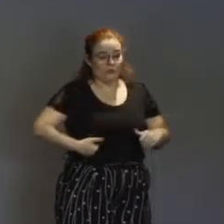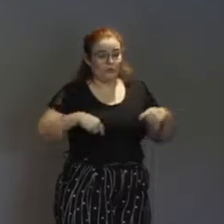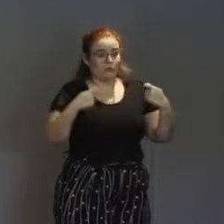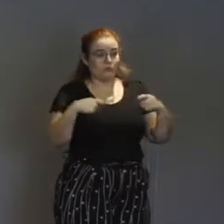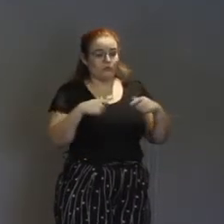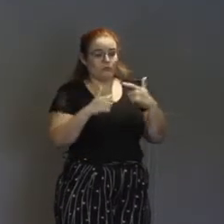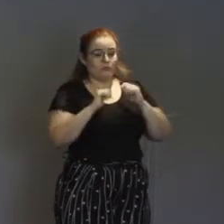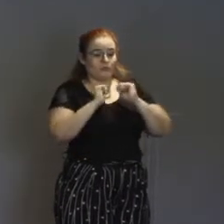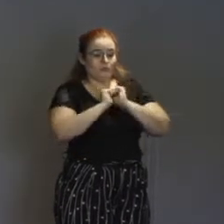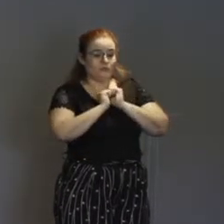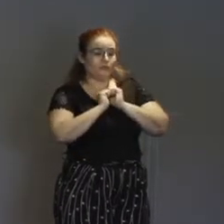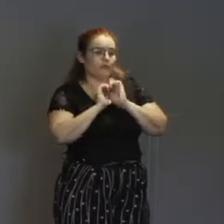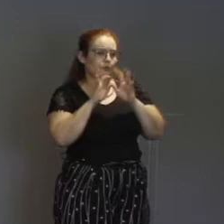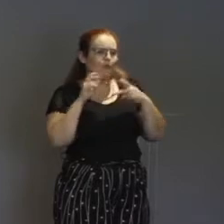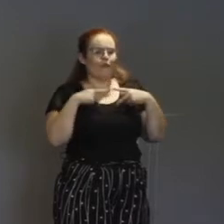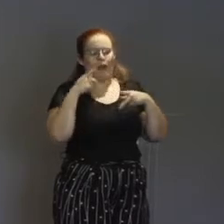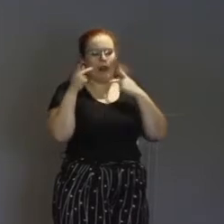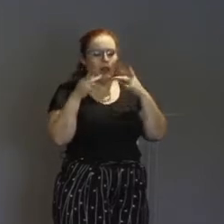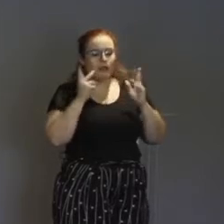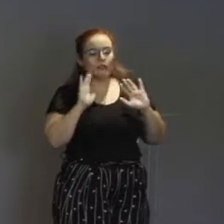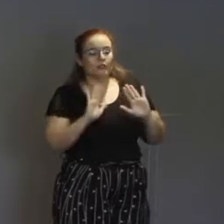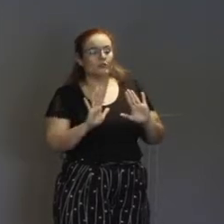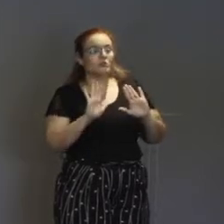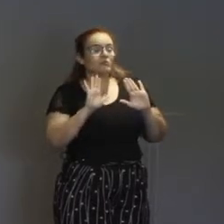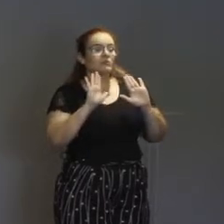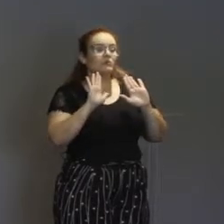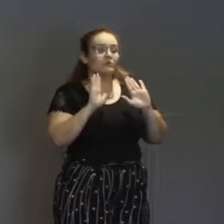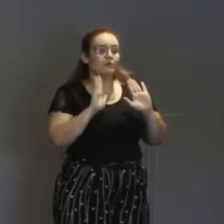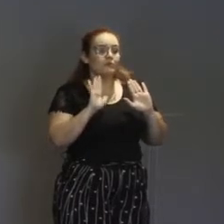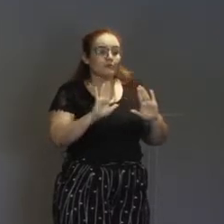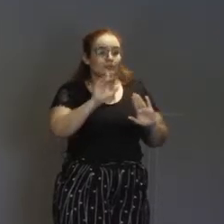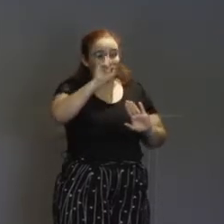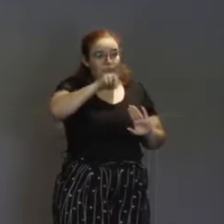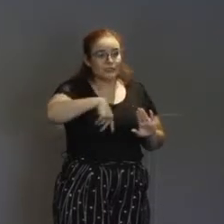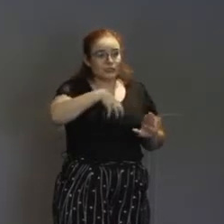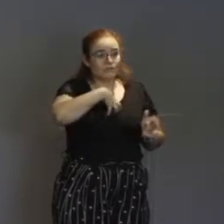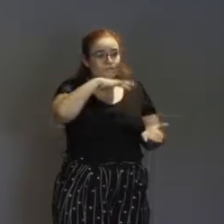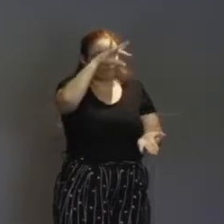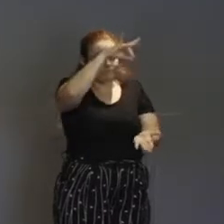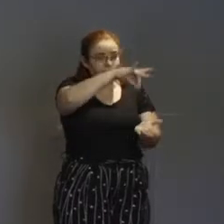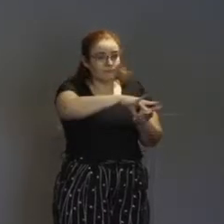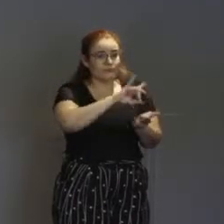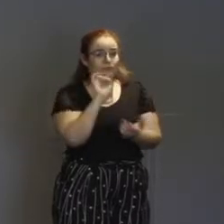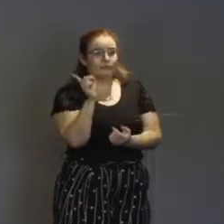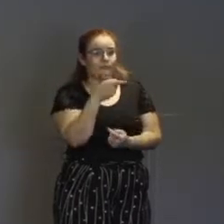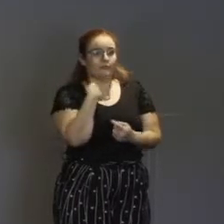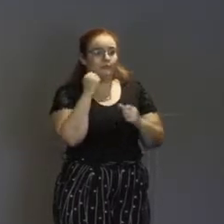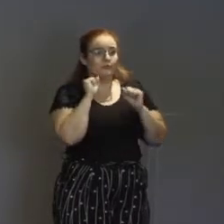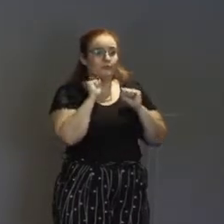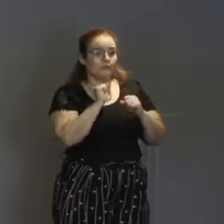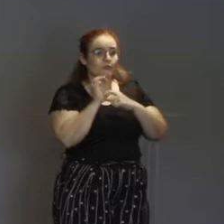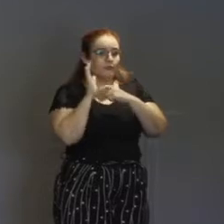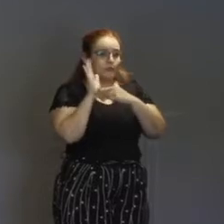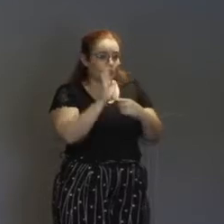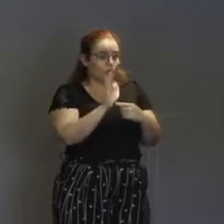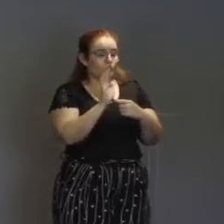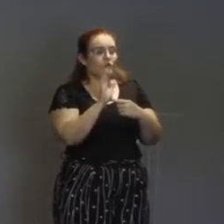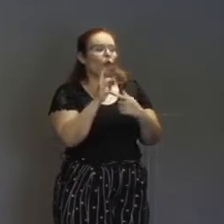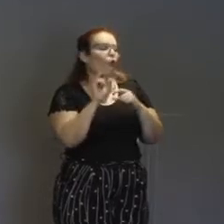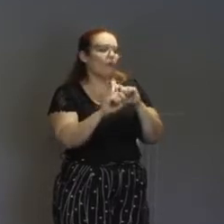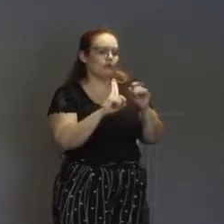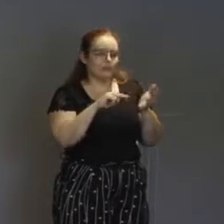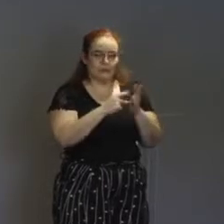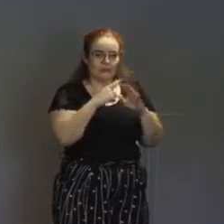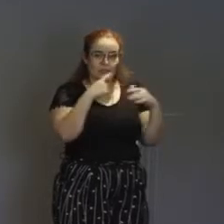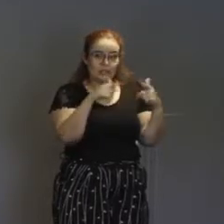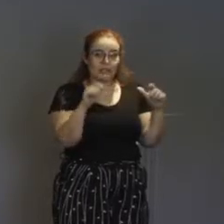disso várias vezes, mas isso é um dos formatos concretos que a gente pode trazer para fazer esse trabalhar junto.